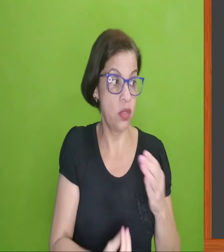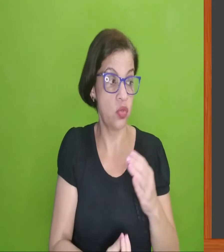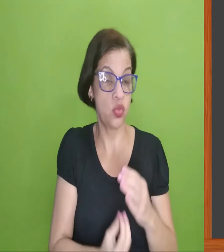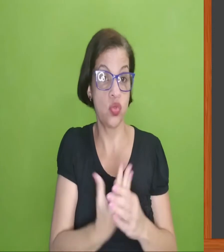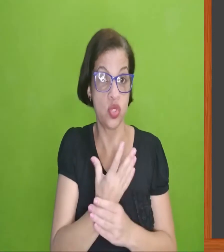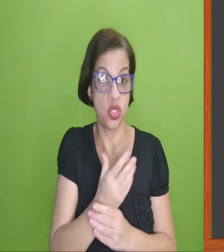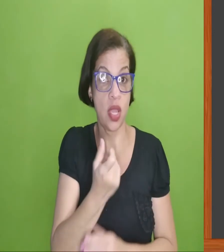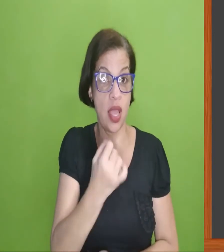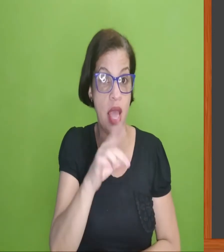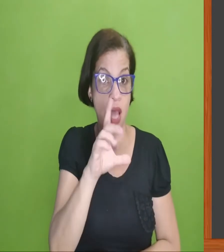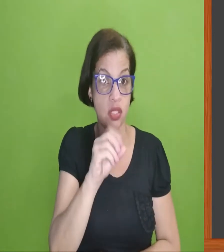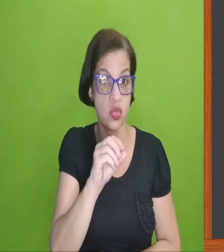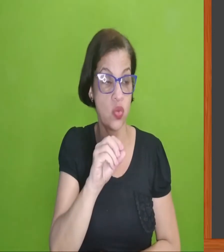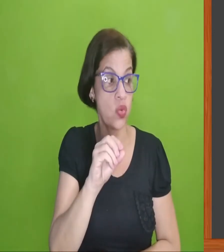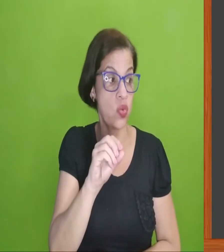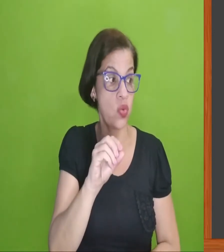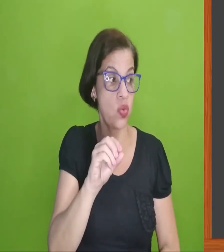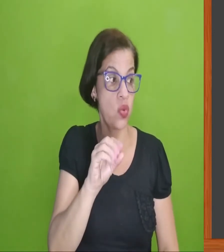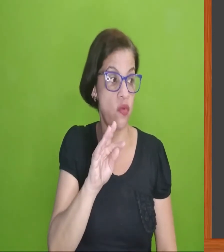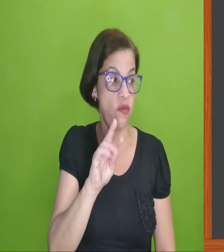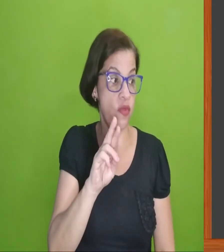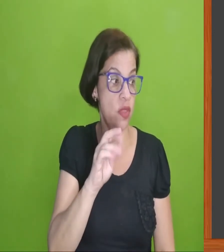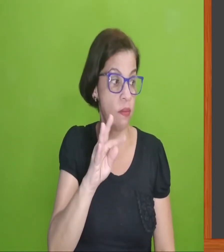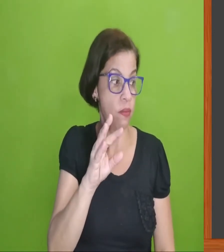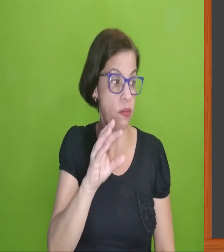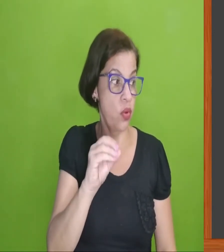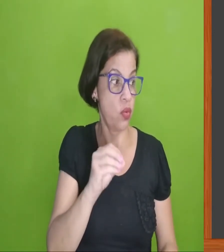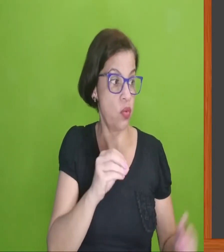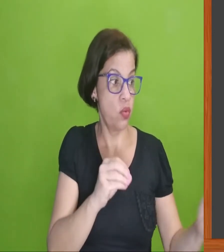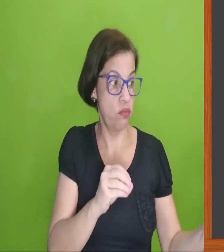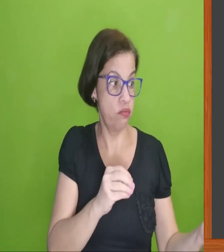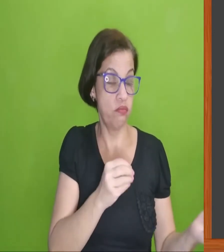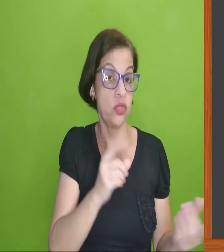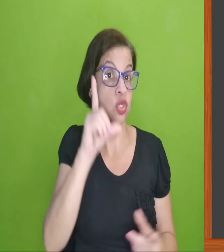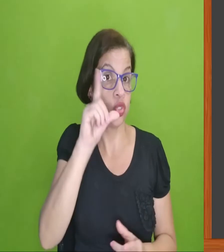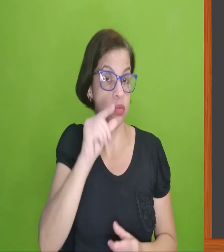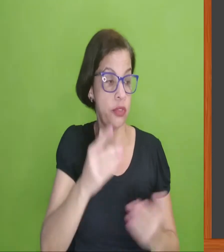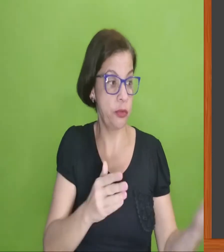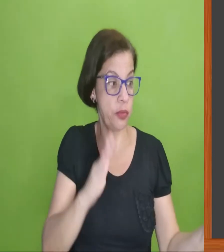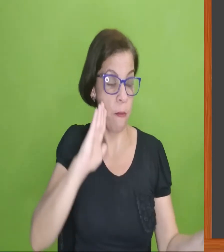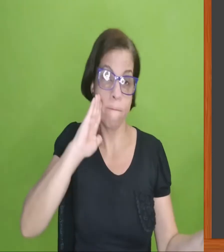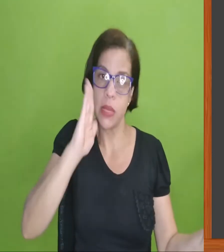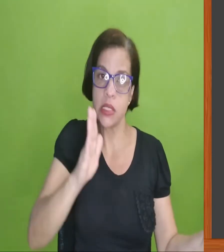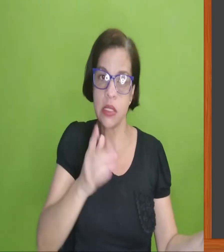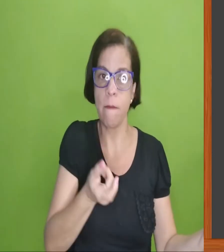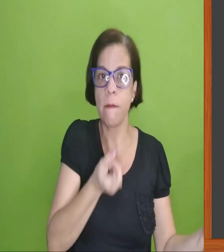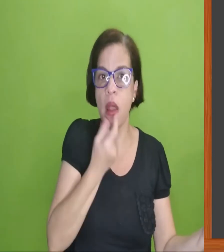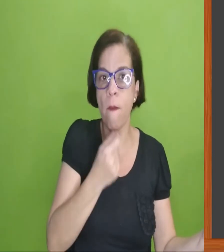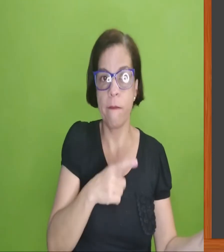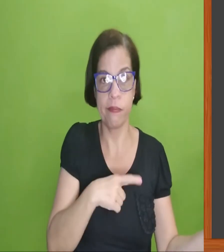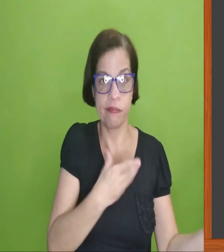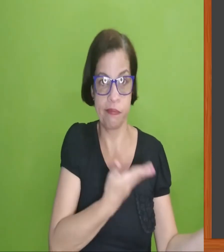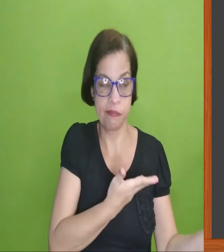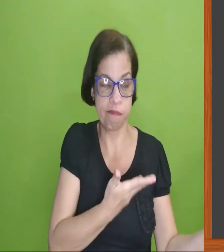ácido fíbrico que reduzem de forma acentuada os triglicerídeos. Os principais fármacos